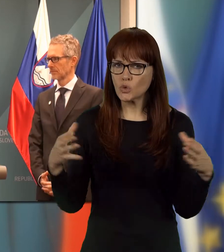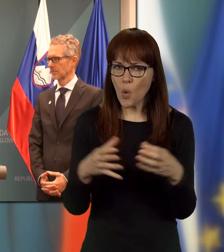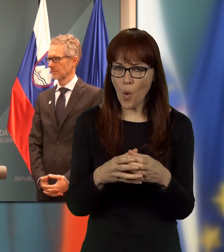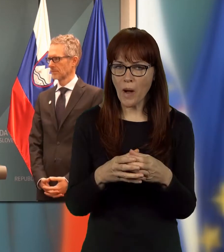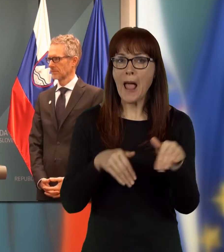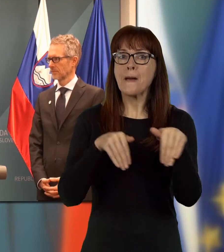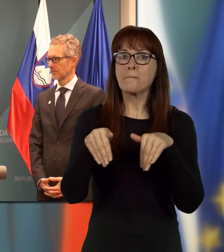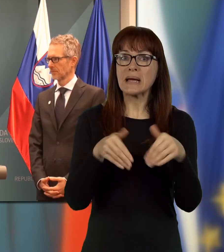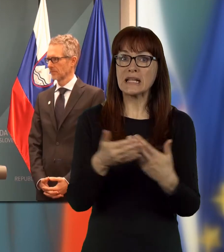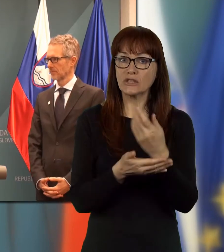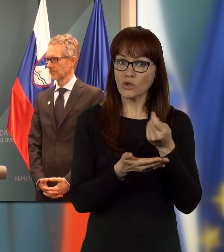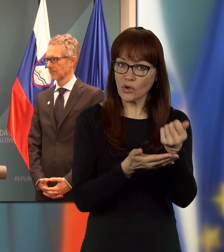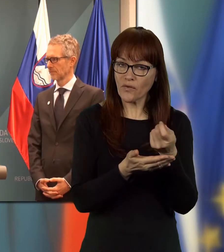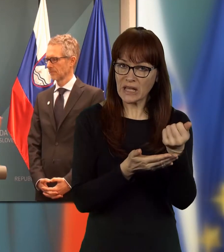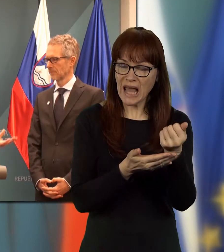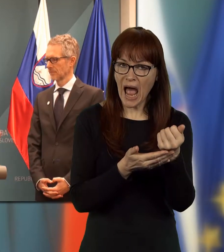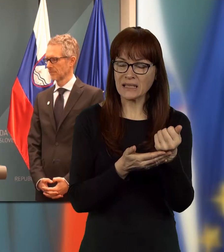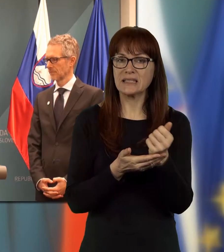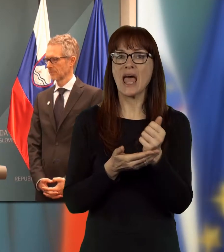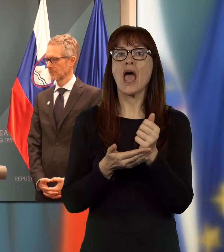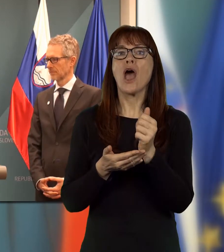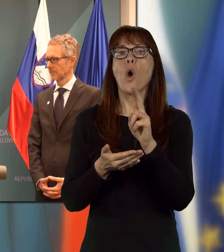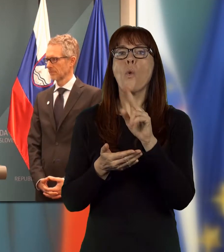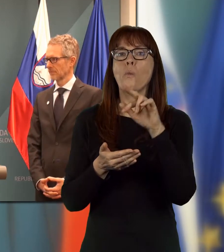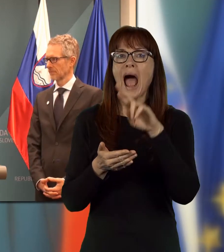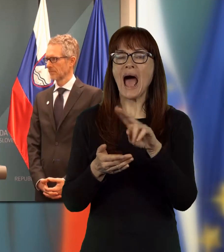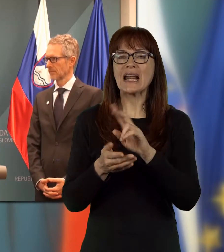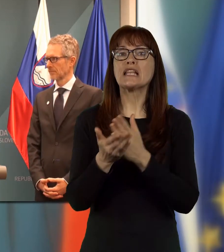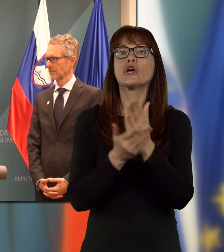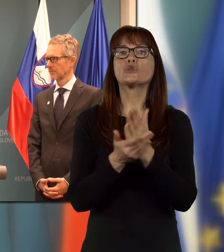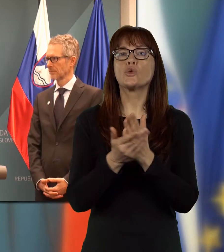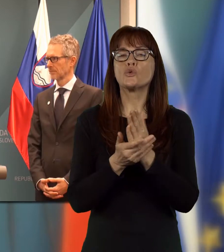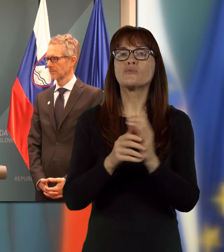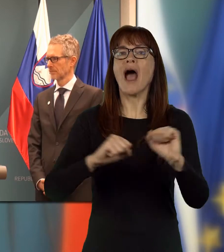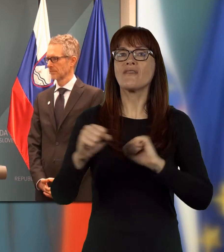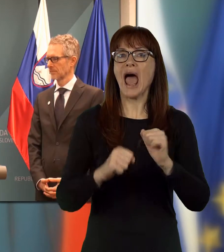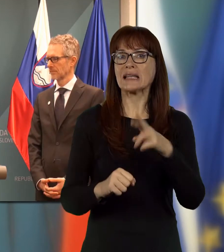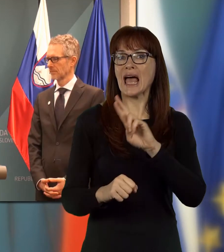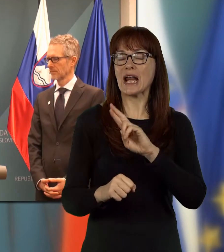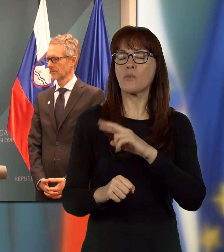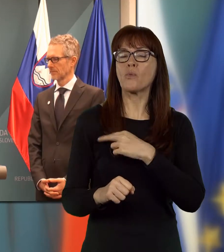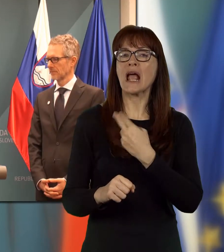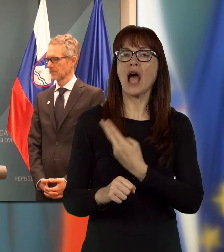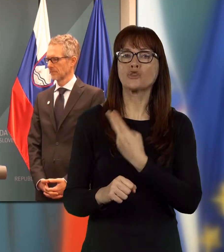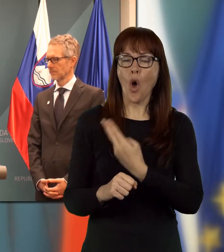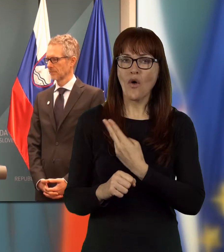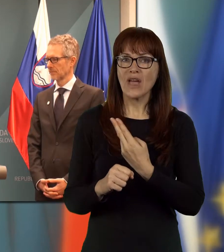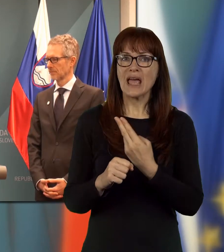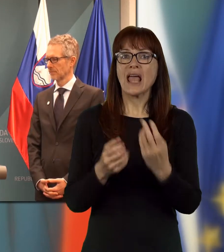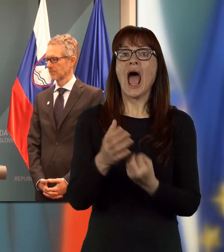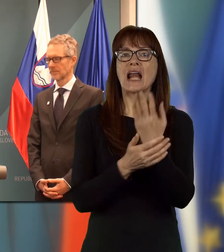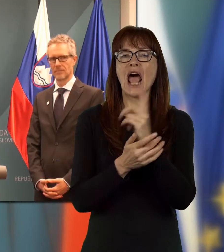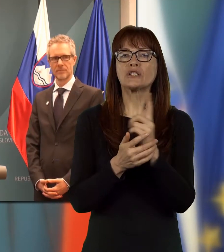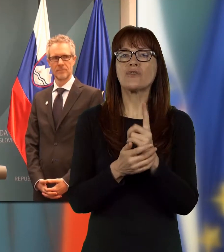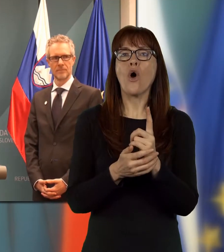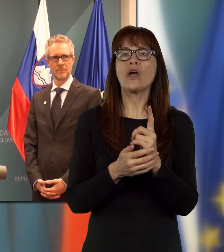skupaj Ministrstvo za finance, UMAR in pa Služba Vlade Republike Slovenije za razvoj in kohezijsko